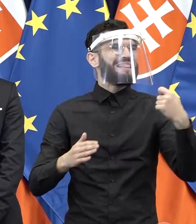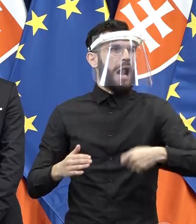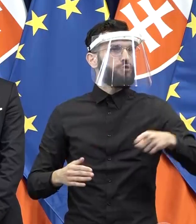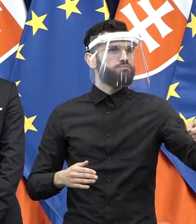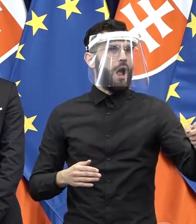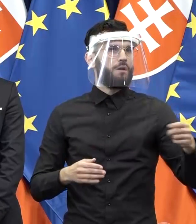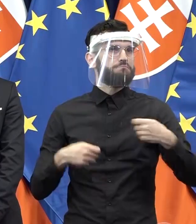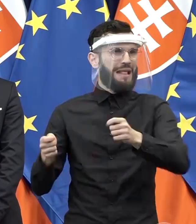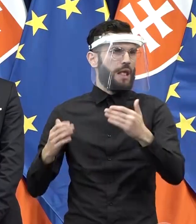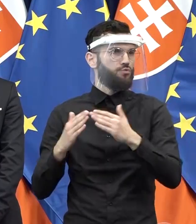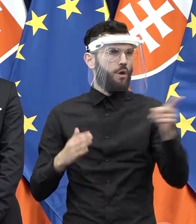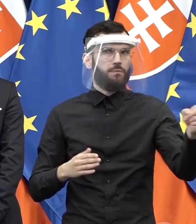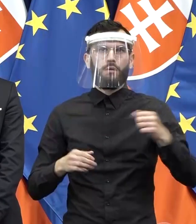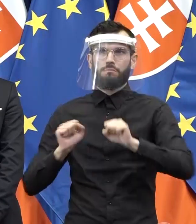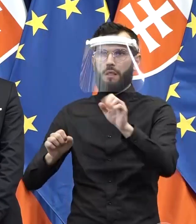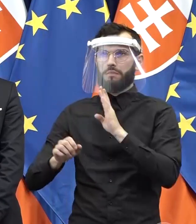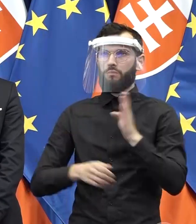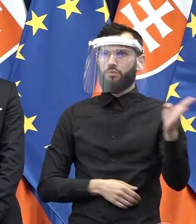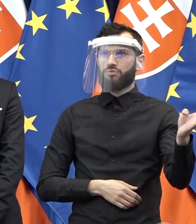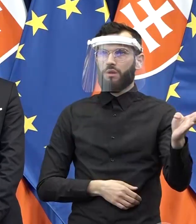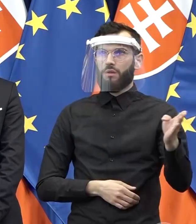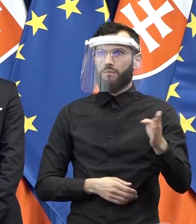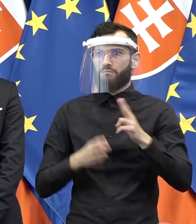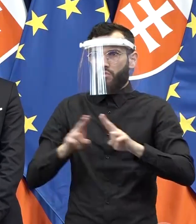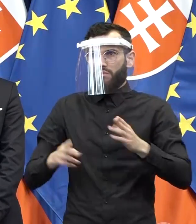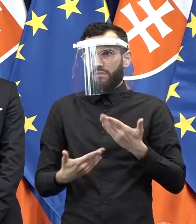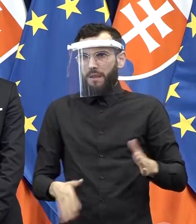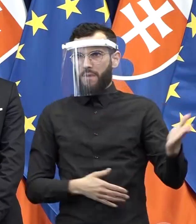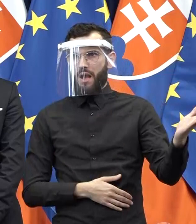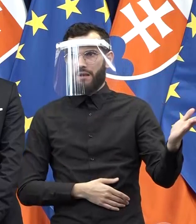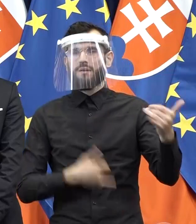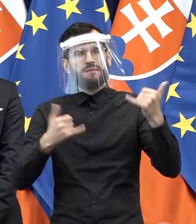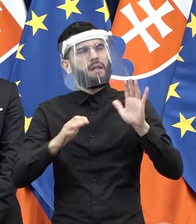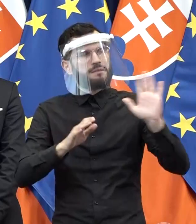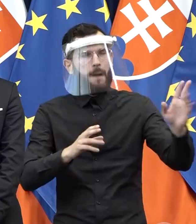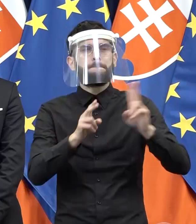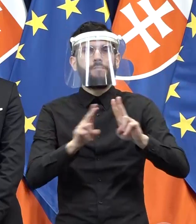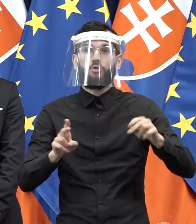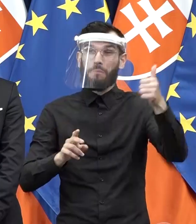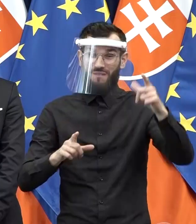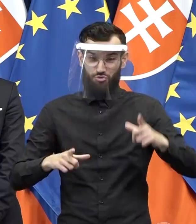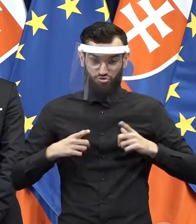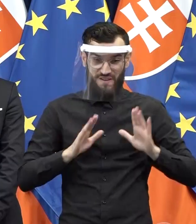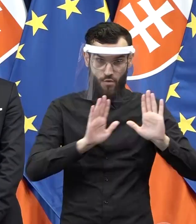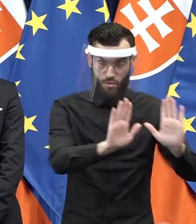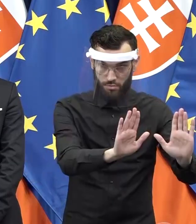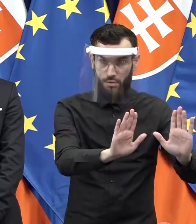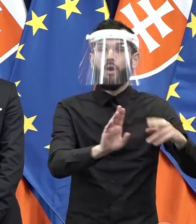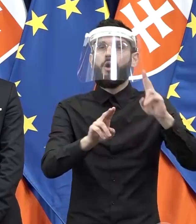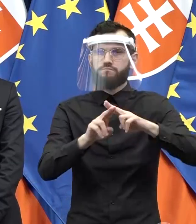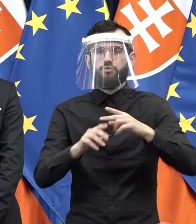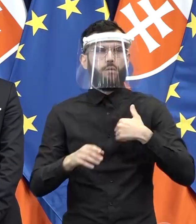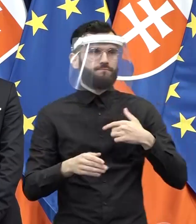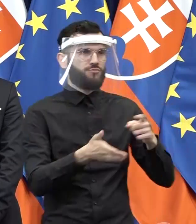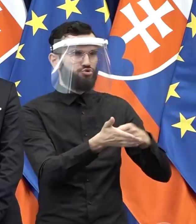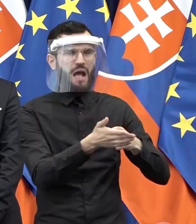efektívne bráhniť, lebo jednoducho nemá tie možnosti. Musíme ľuďom umožniť normálny život, potom môžeme od nich